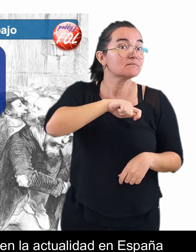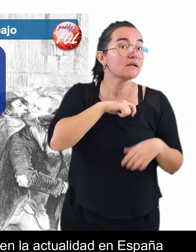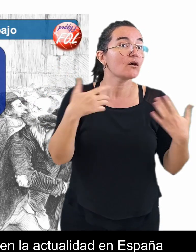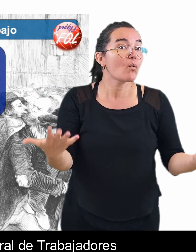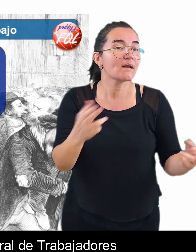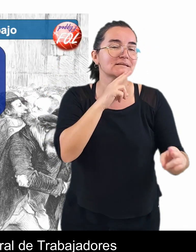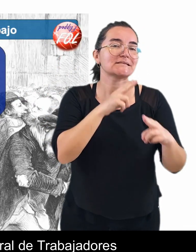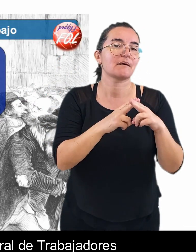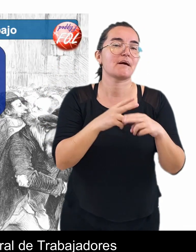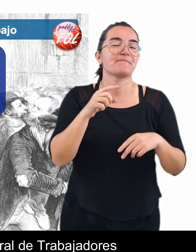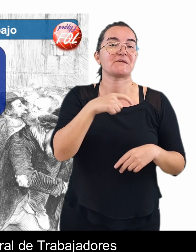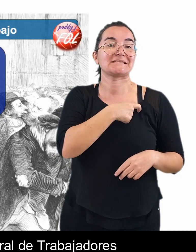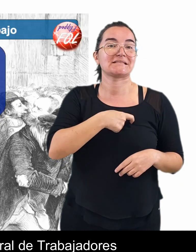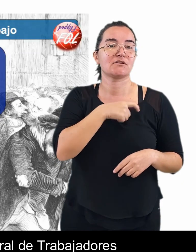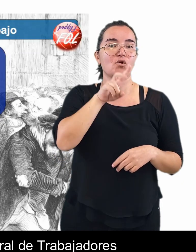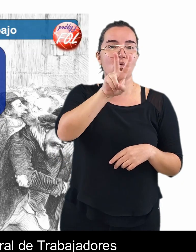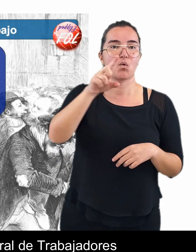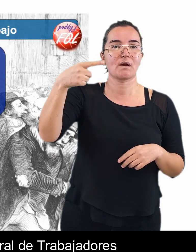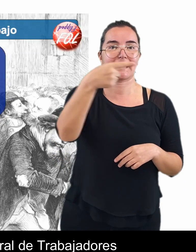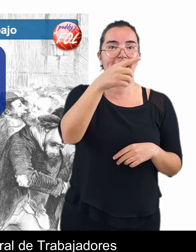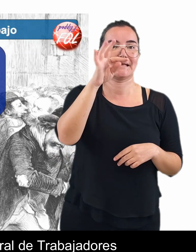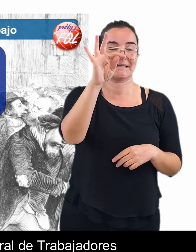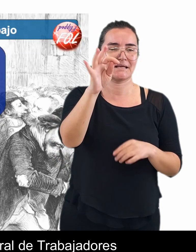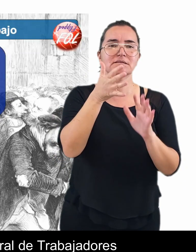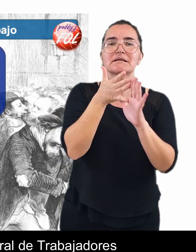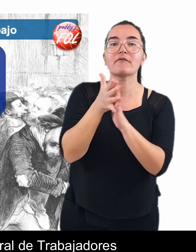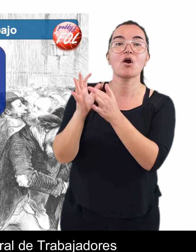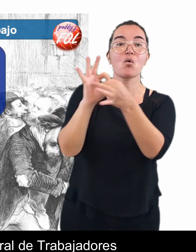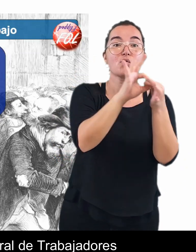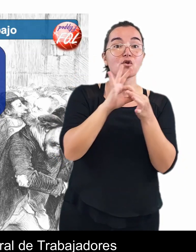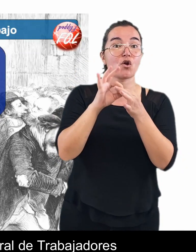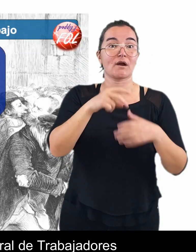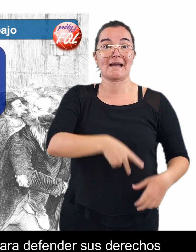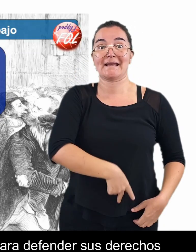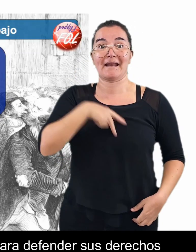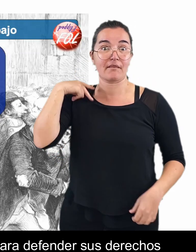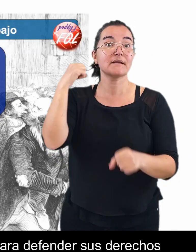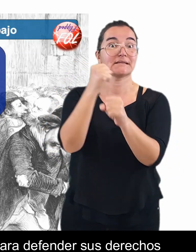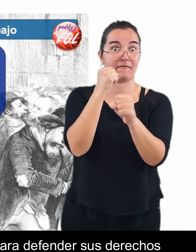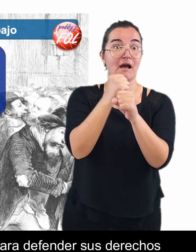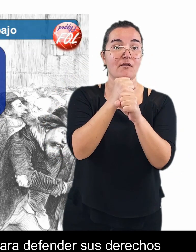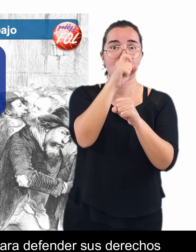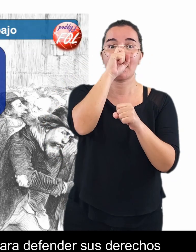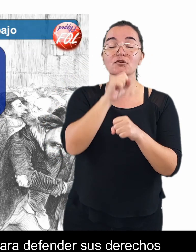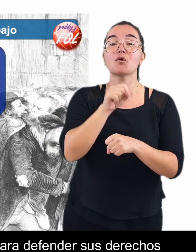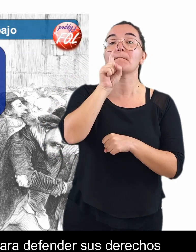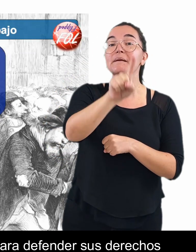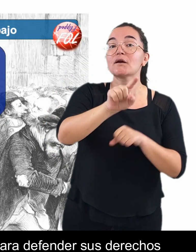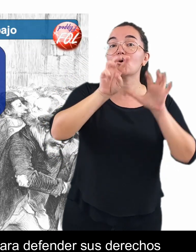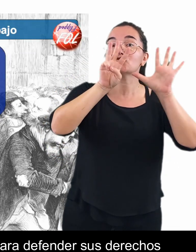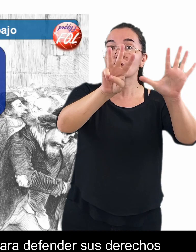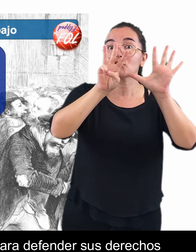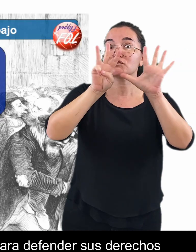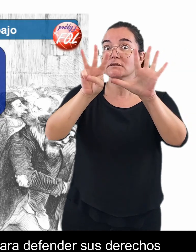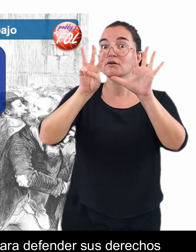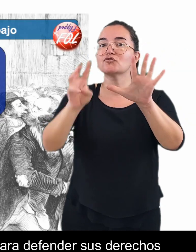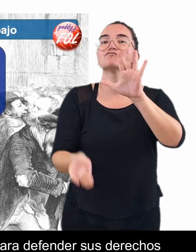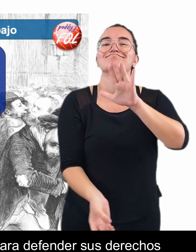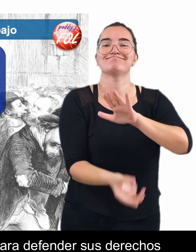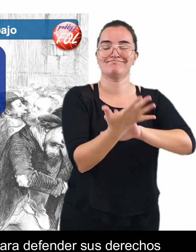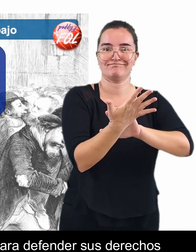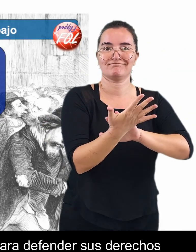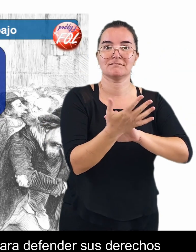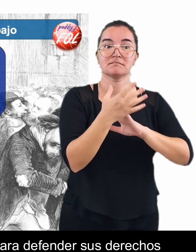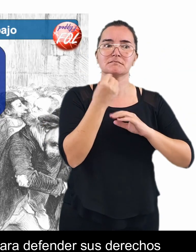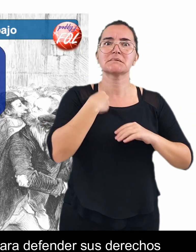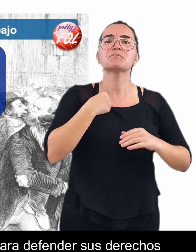en España es el sindicato UGT, la Unión General de Trabajadores, que fue creado en